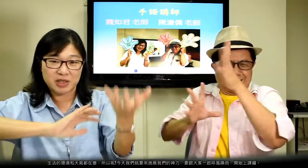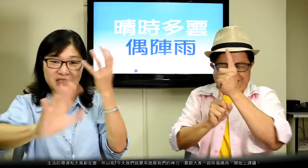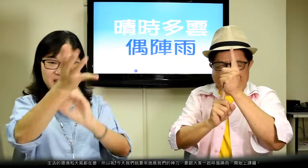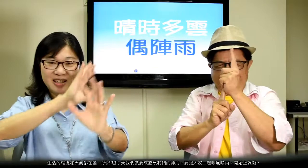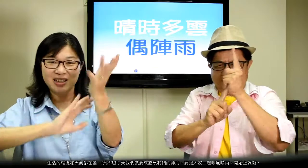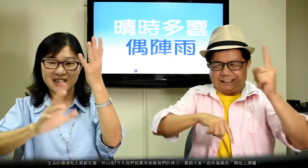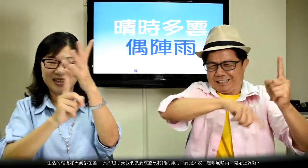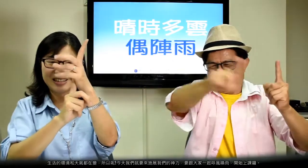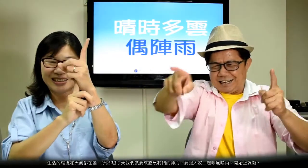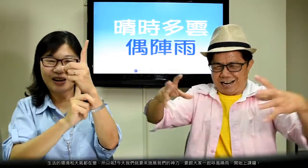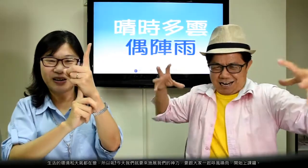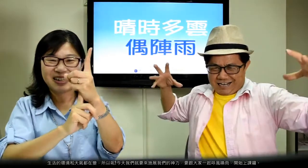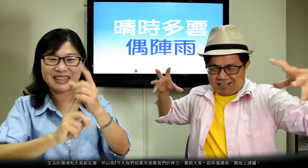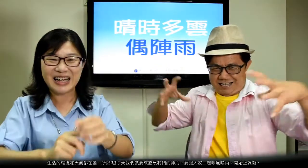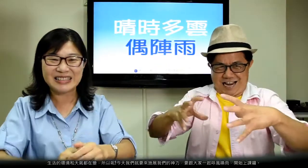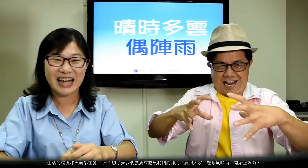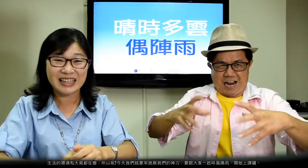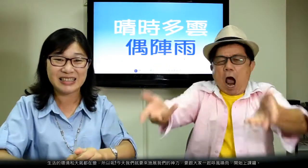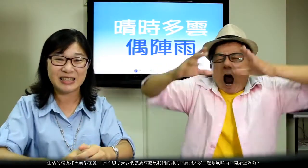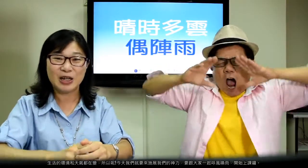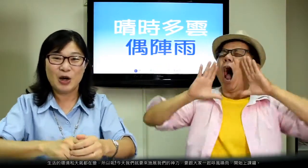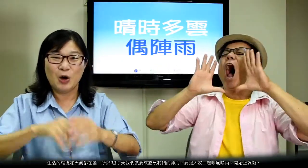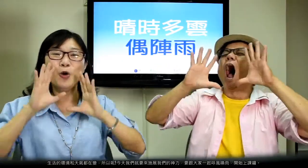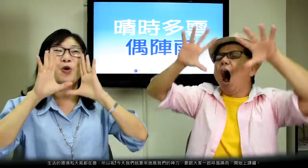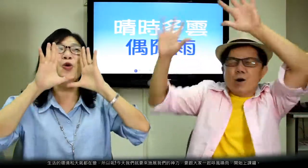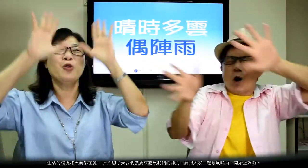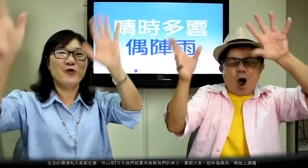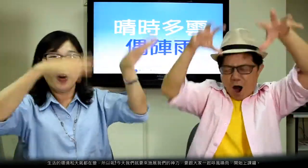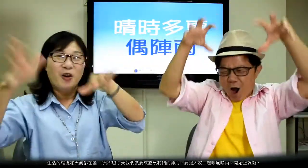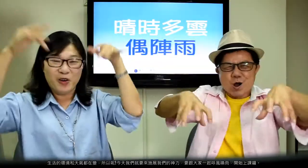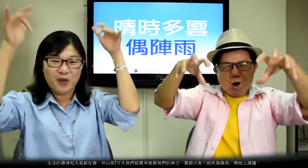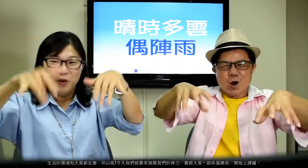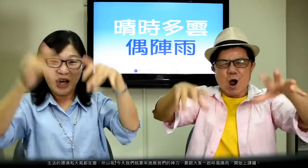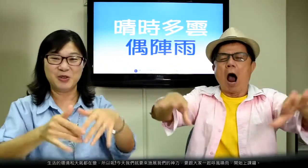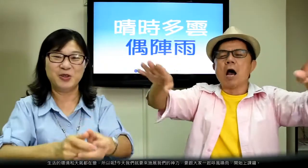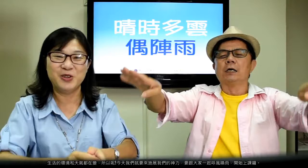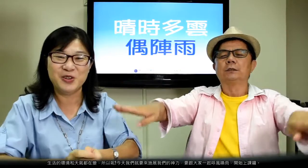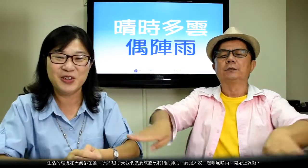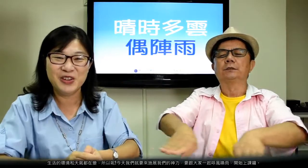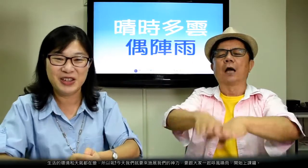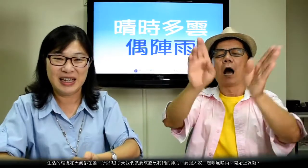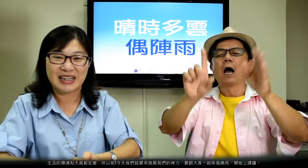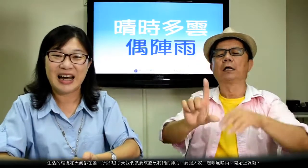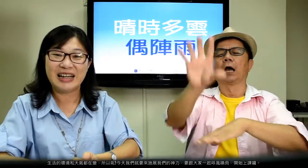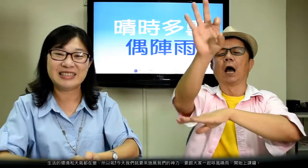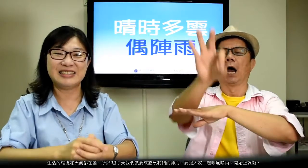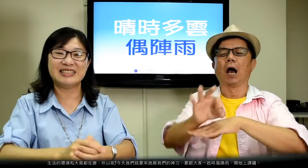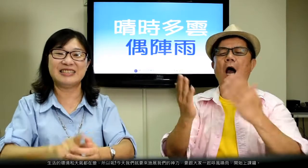们的神力，要跟大家一起呼风唤雨，开始